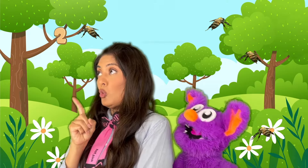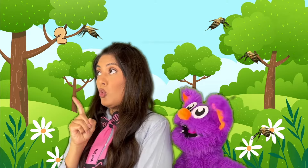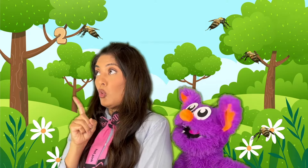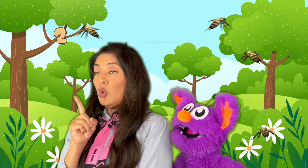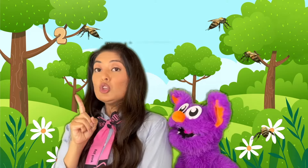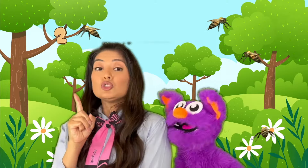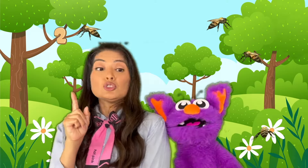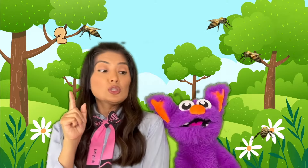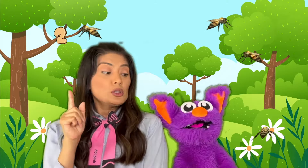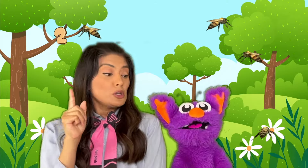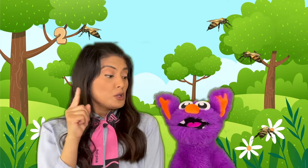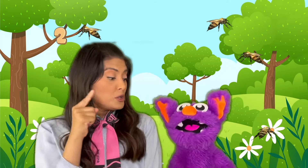dos,